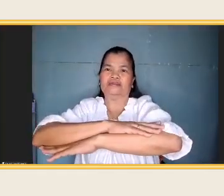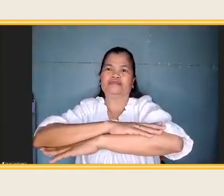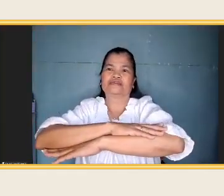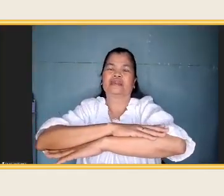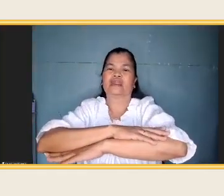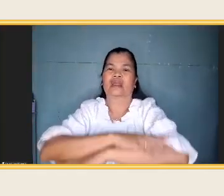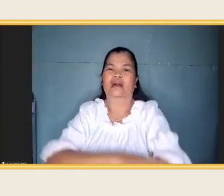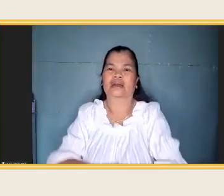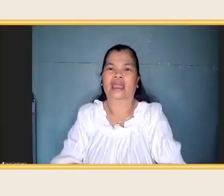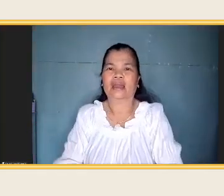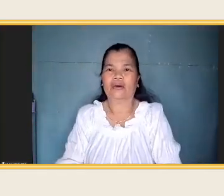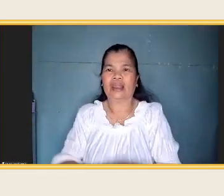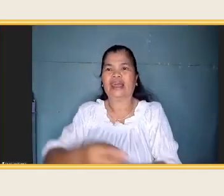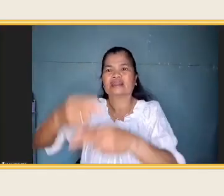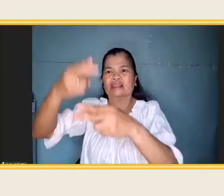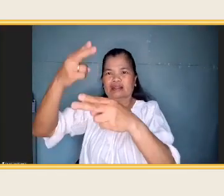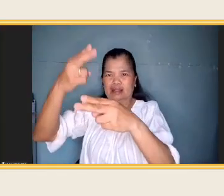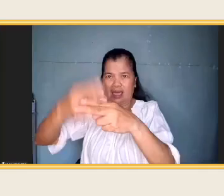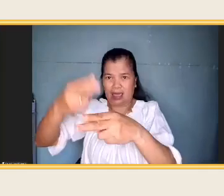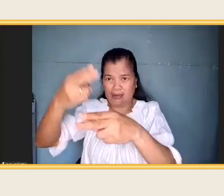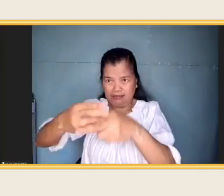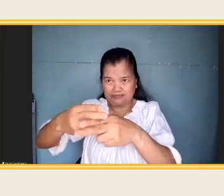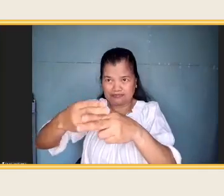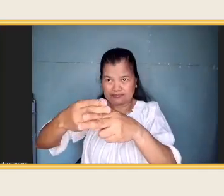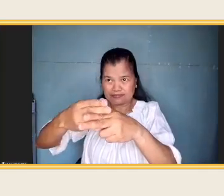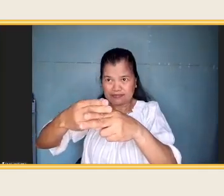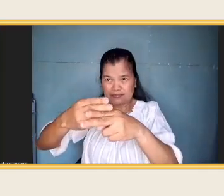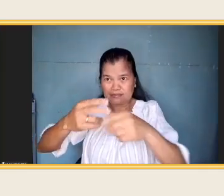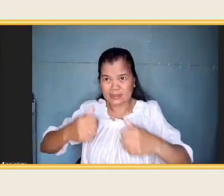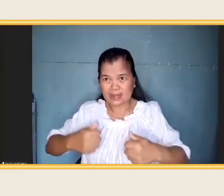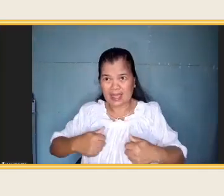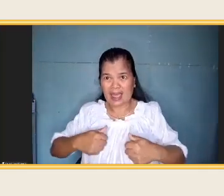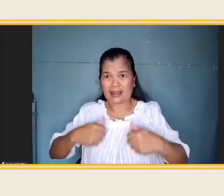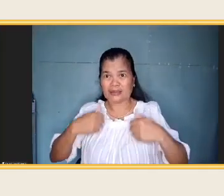table. Okay, ulit. Name.